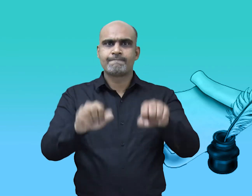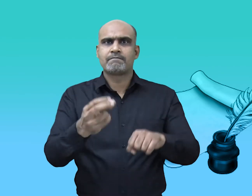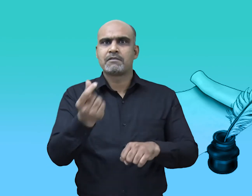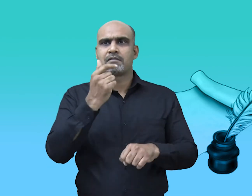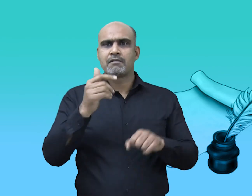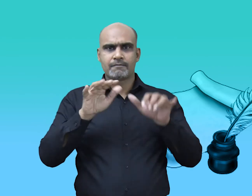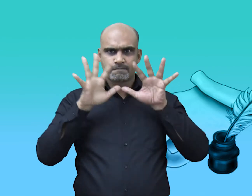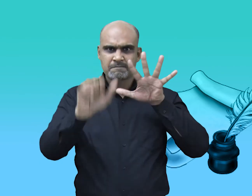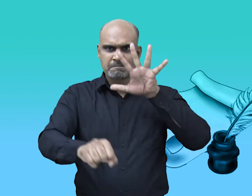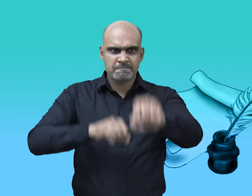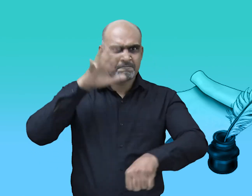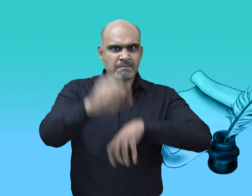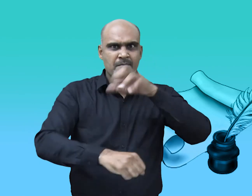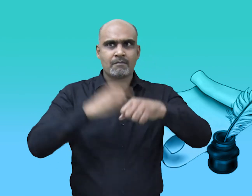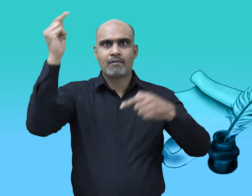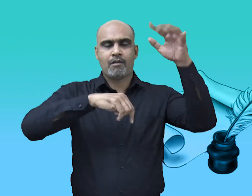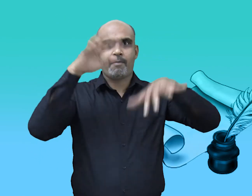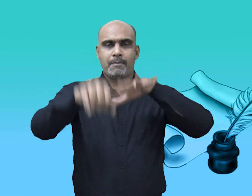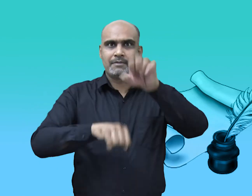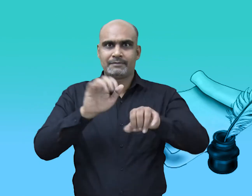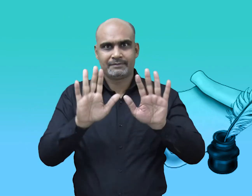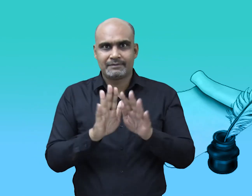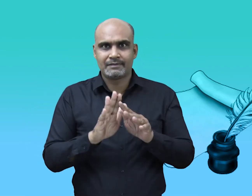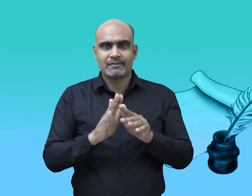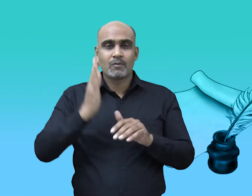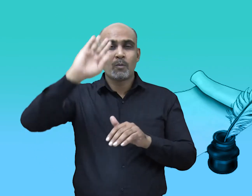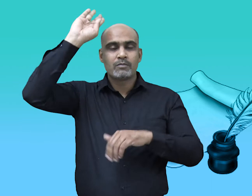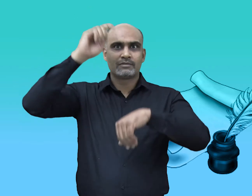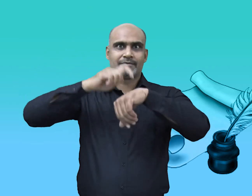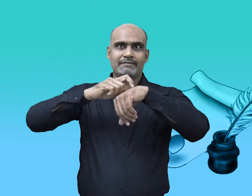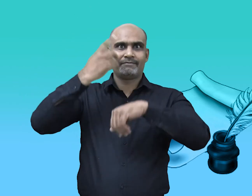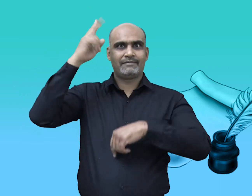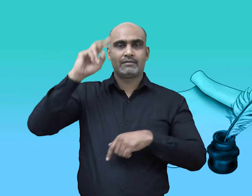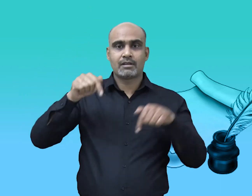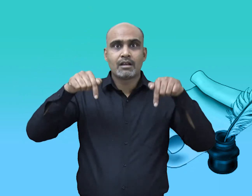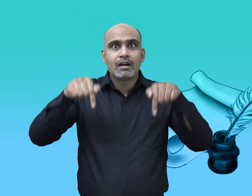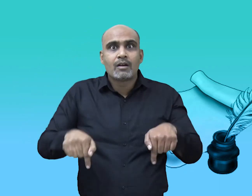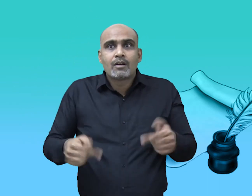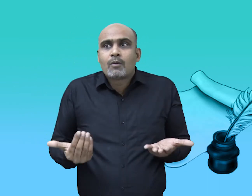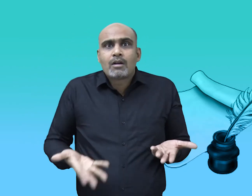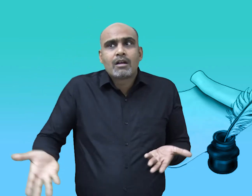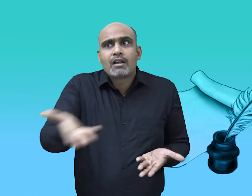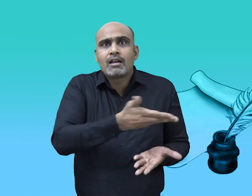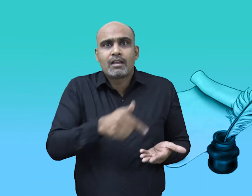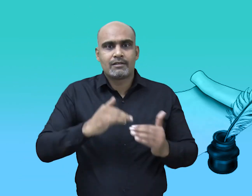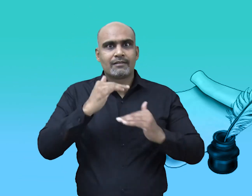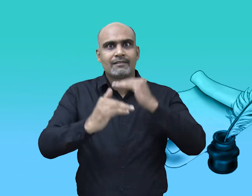आक्रमणकारी घोड़े पर सवार होकर आते थे और हमारे देश में हमला करते थे। ऐसा पुराने समय में हुआ करता था, पर आज